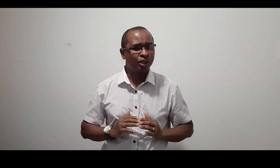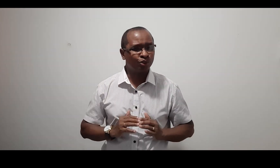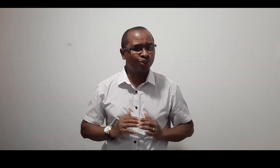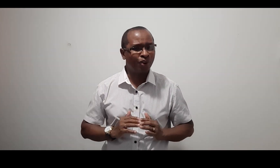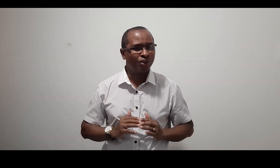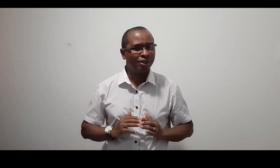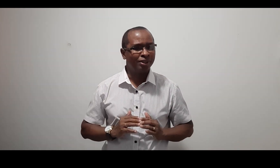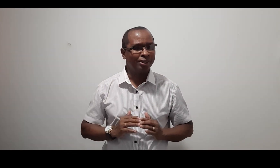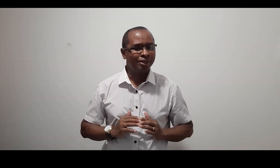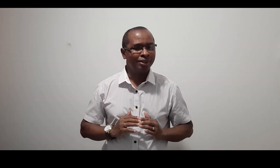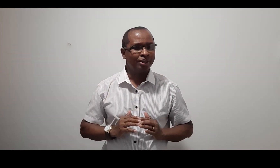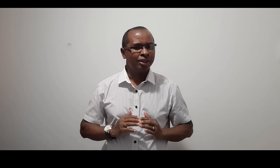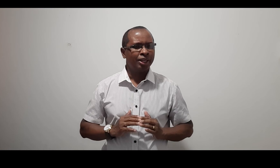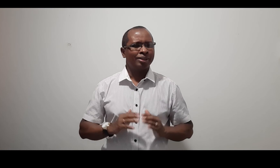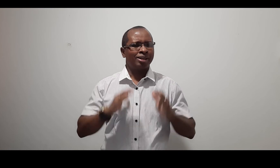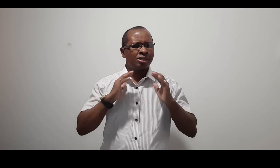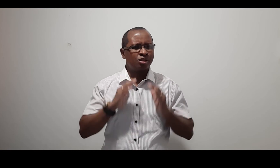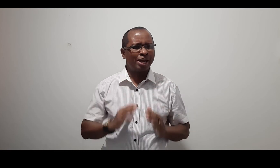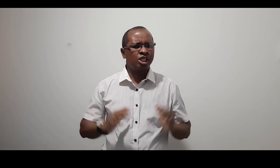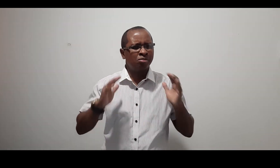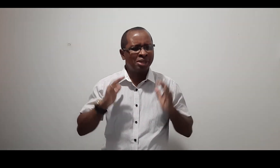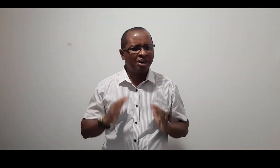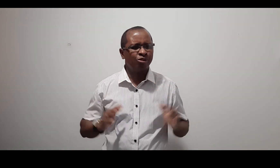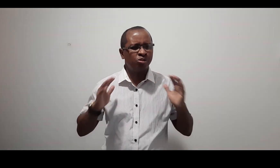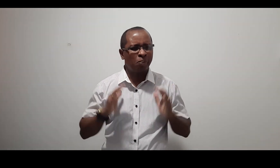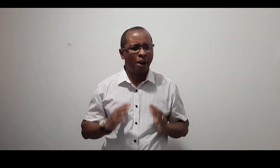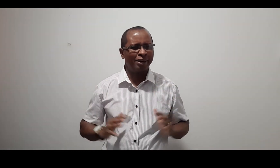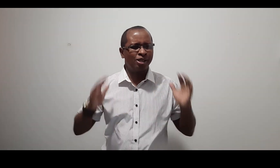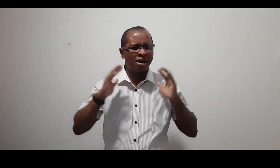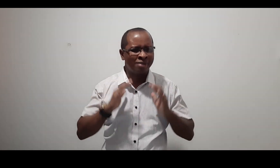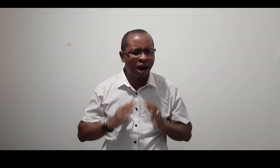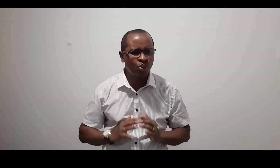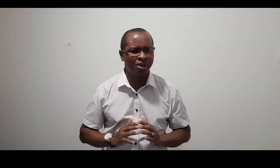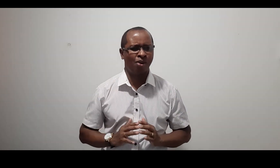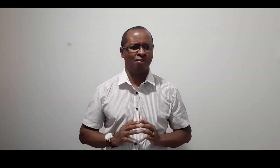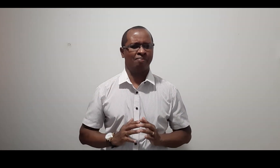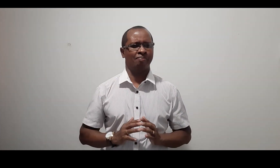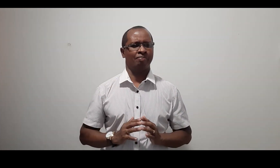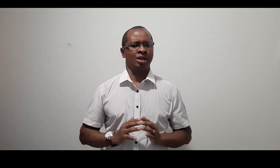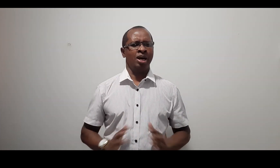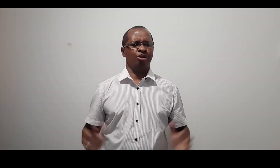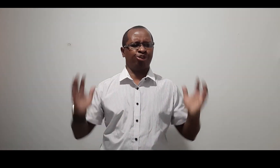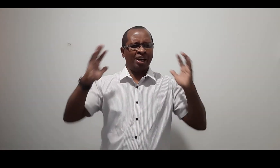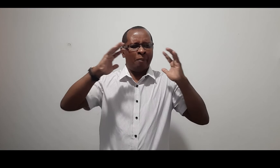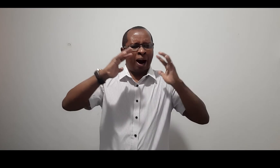anatin'ny fonao, de tsy maintsy miaina amy fibebana isan'andro ianao, ny